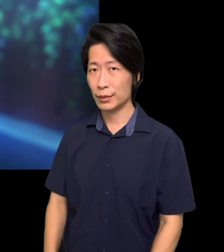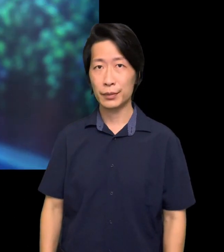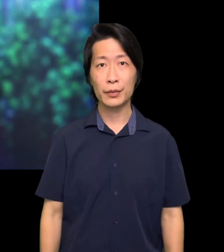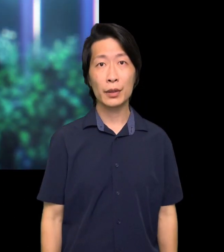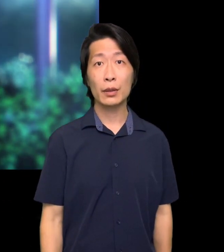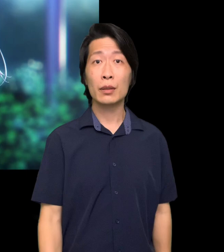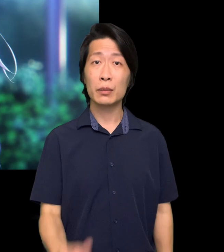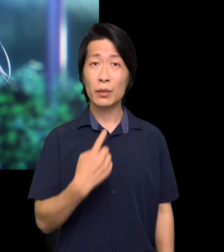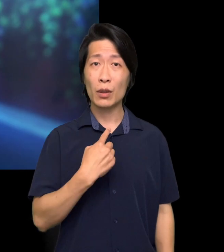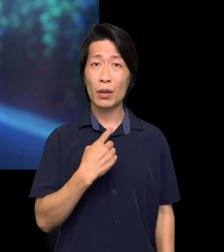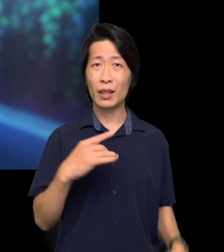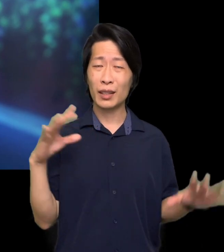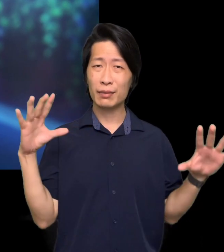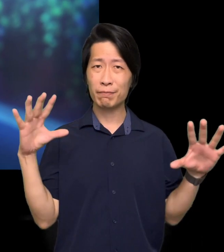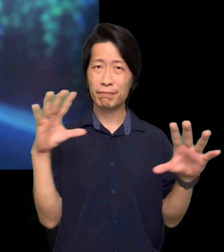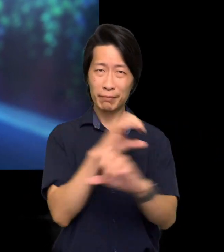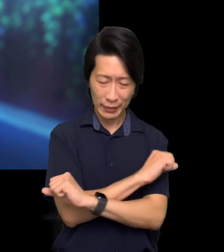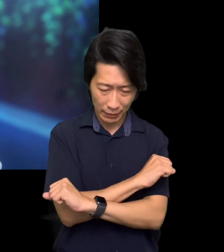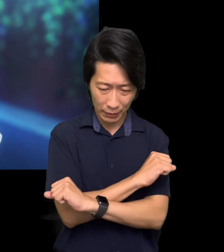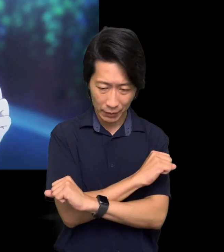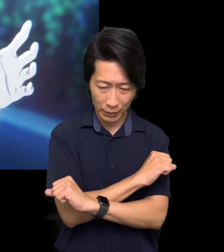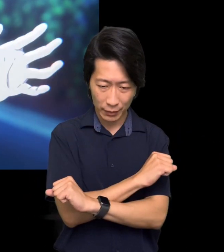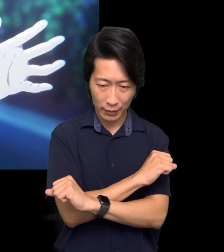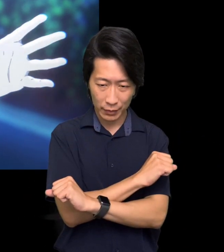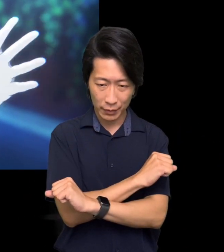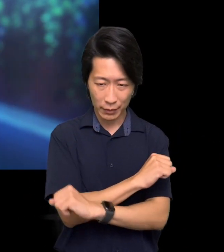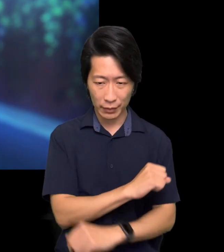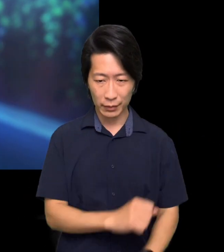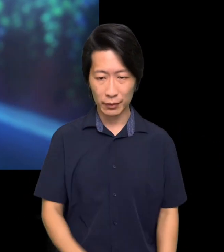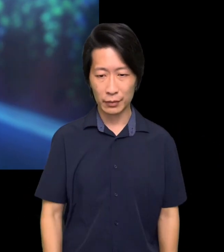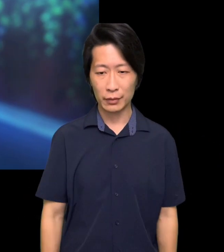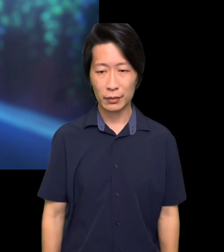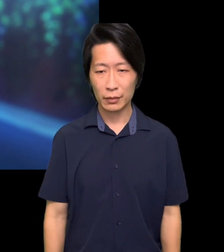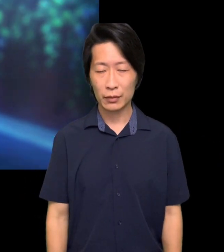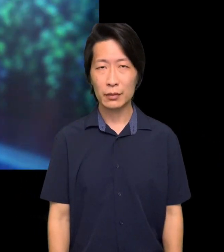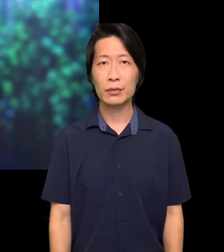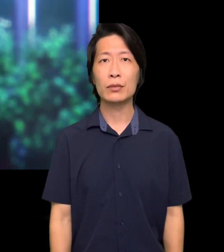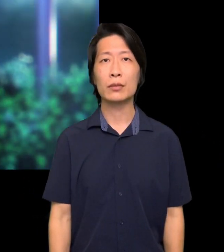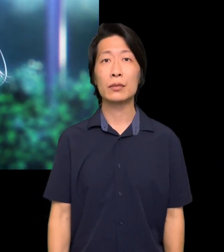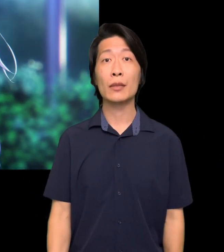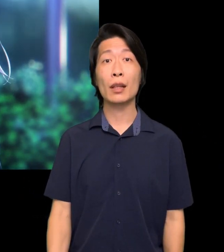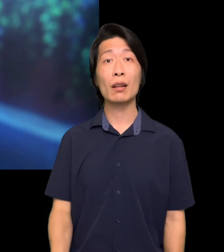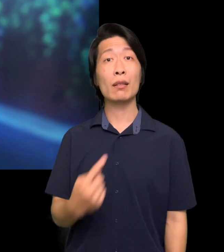ば、私がいなくなれば。